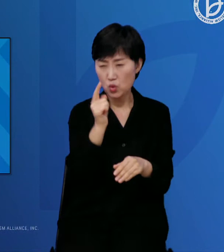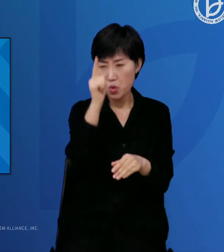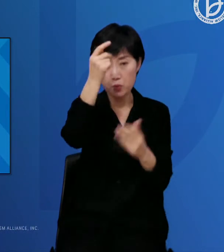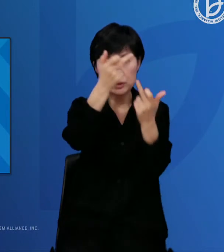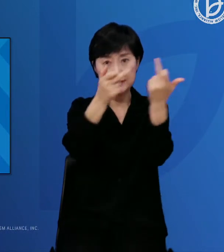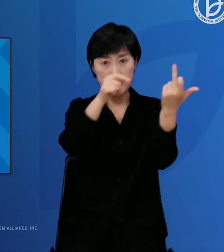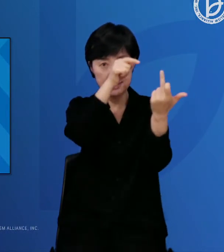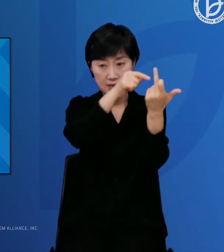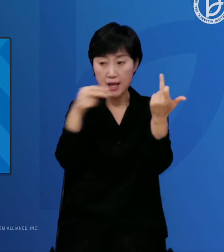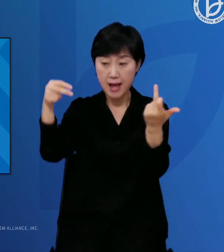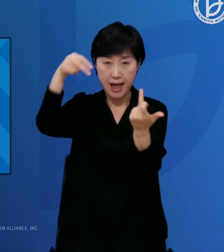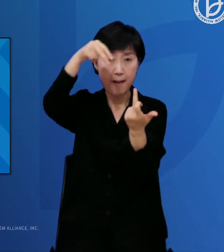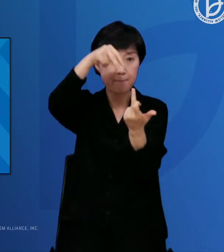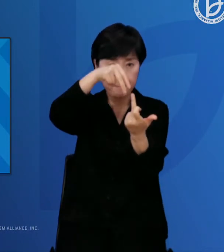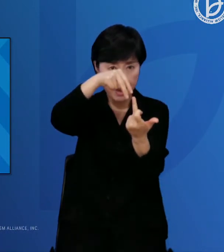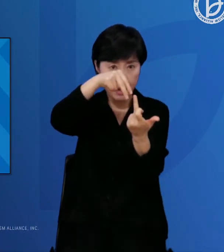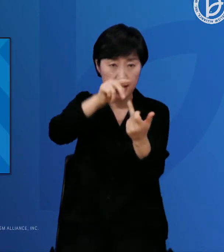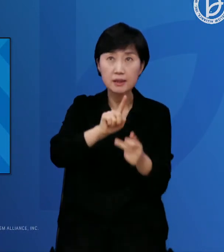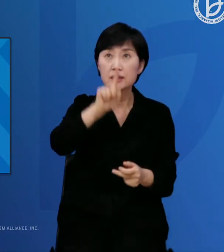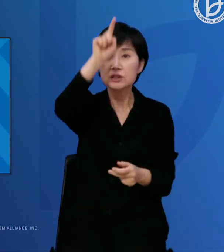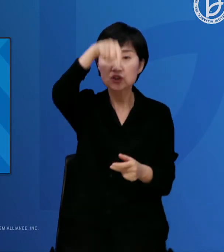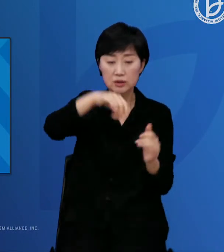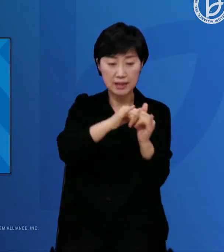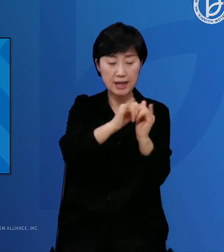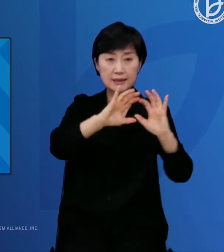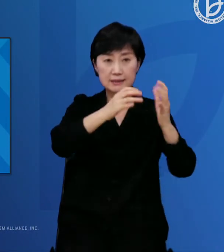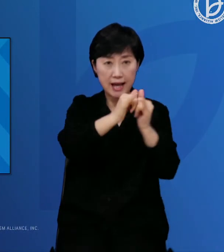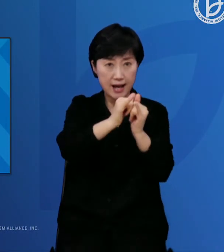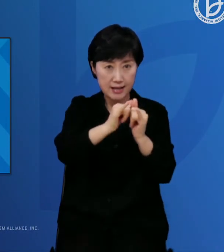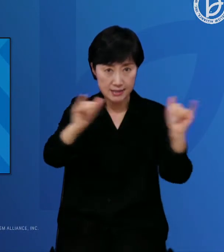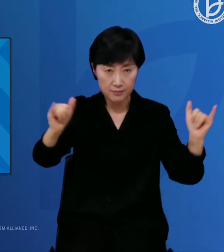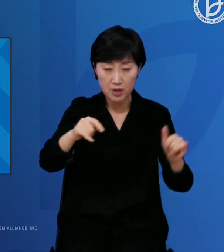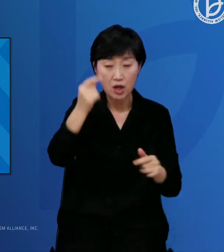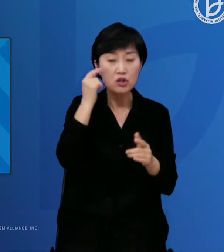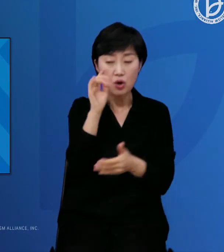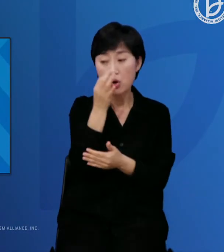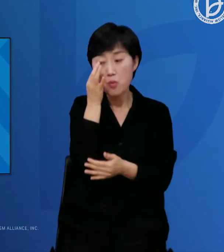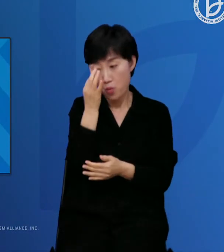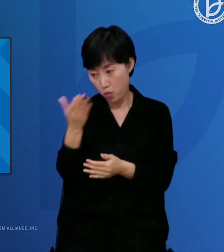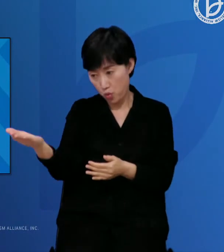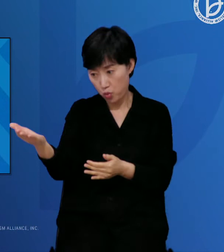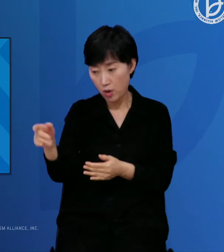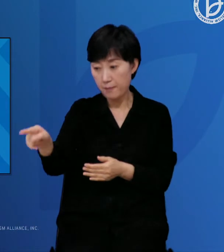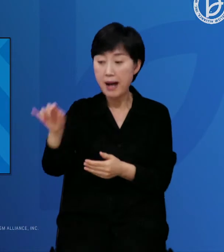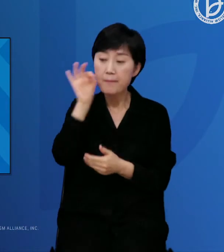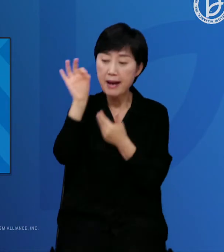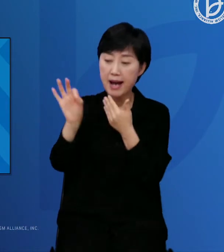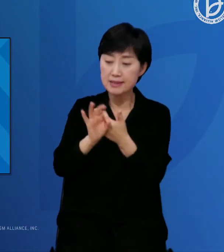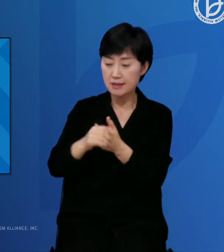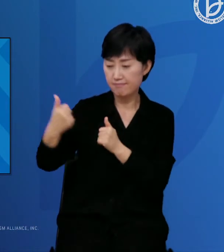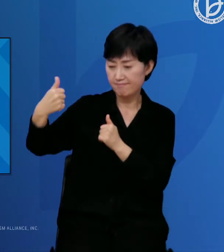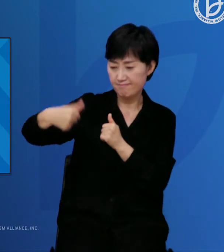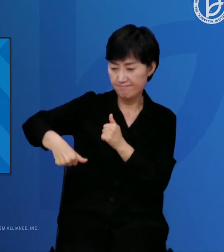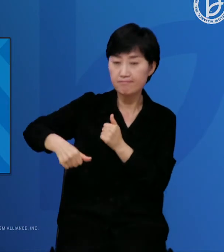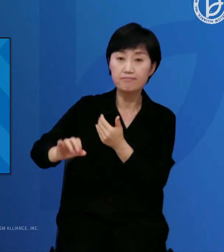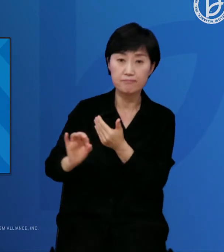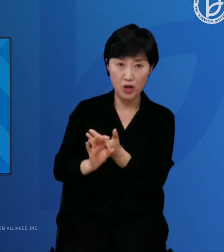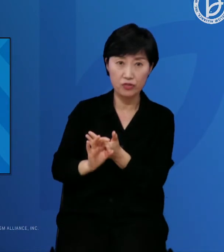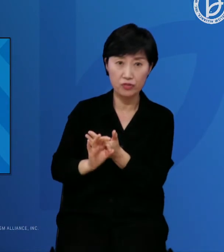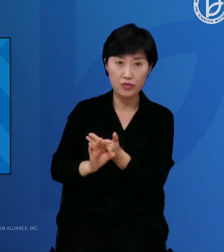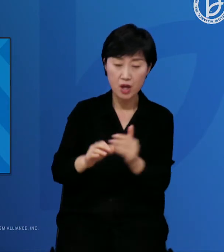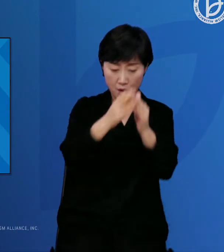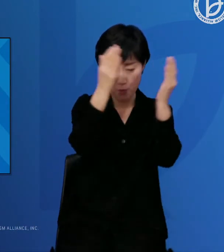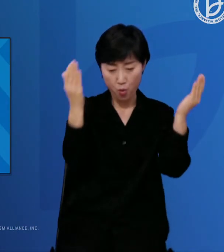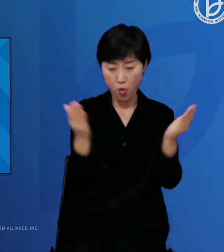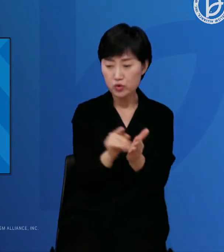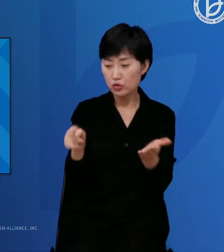지극히 높은 산으로 가서 천하 만국과 그 영광을 보여 이르되 만일 내게 엎드려 경배하면 이